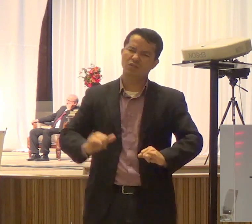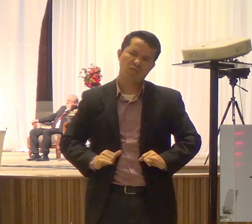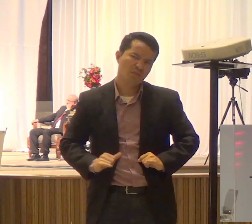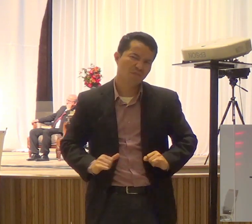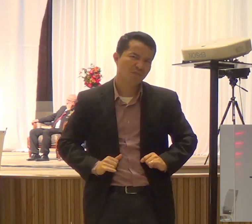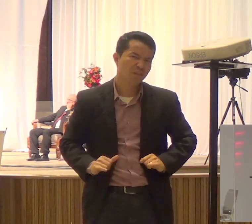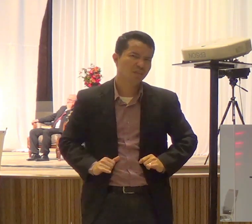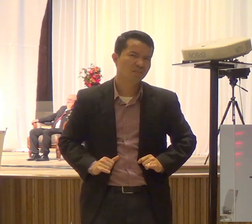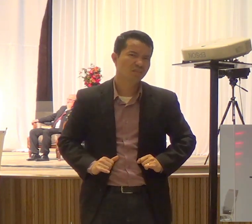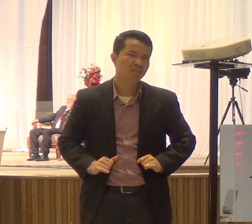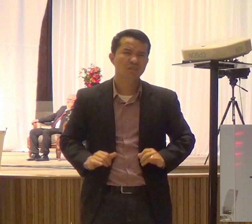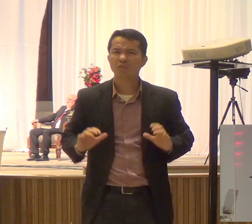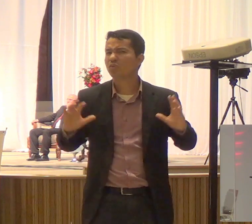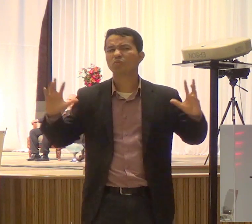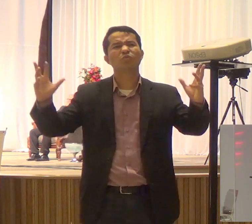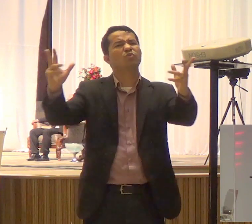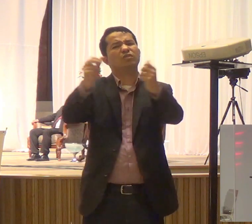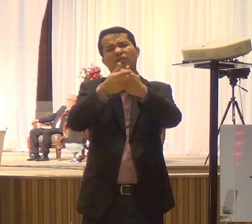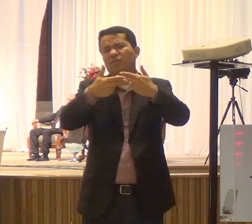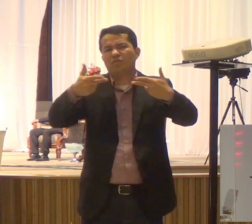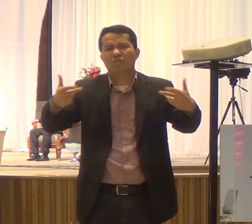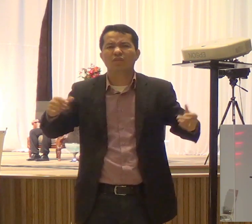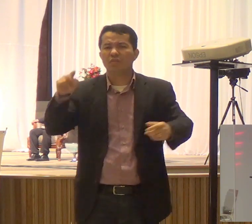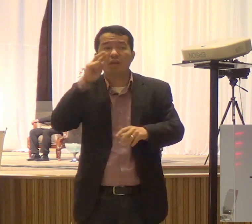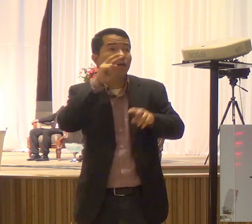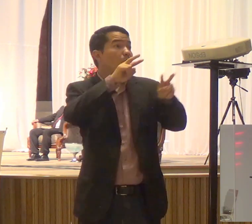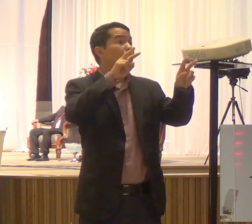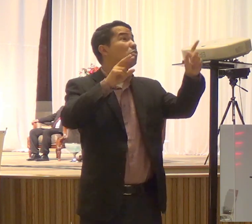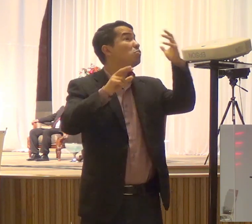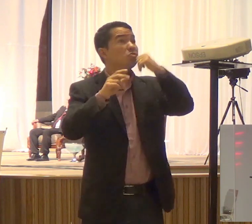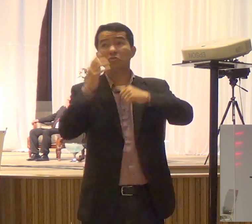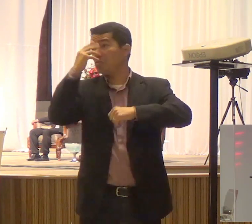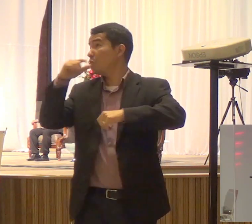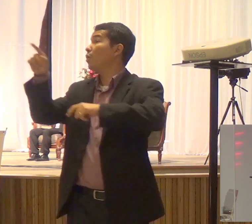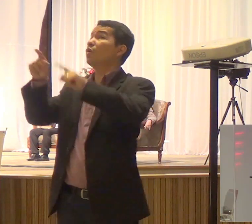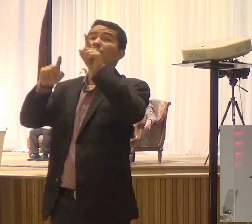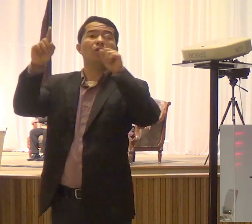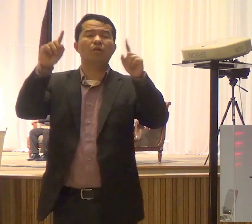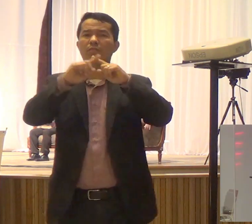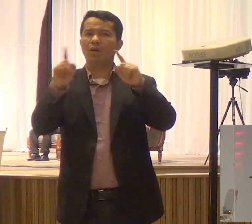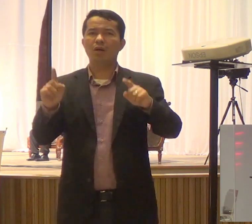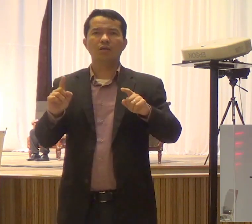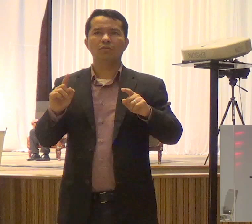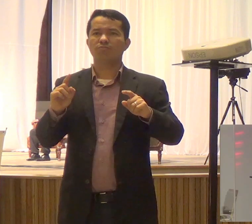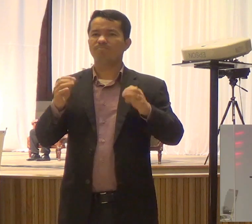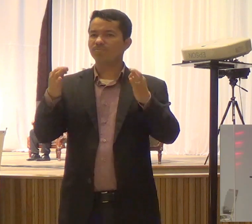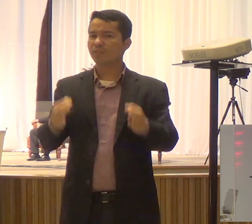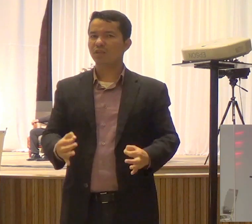ao redor parece tão grande, tão legal, onde parece que tudo funciona tão bem, mas não funciona dentro de